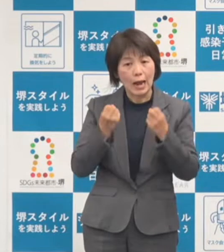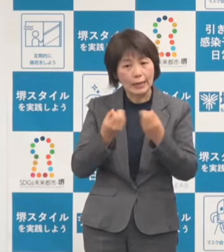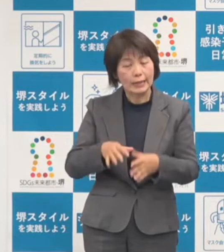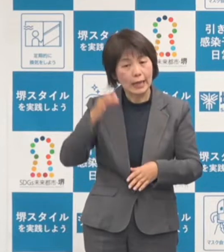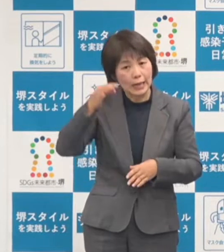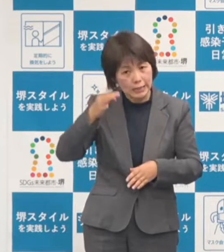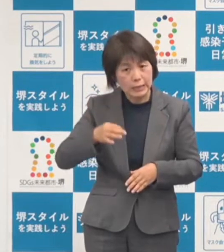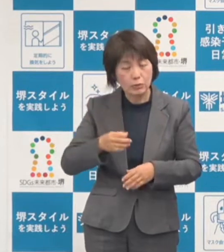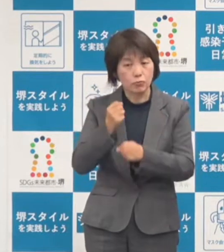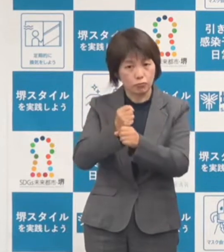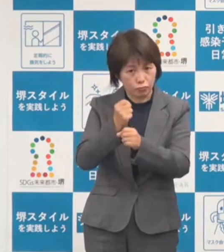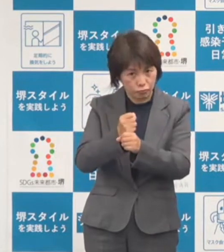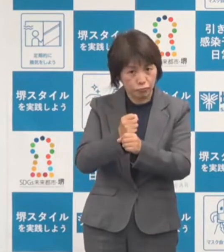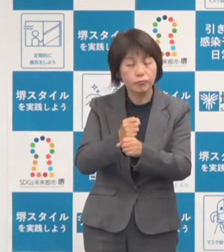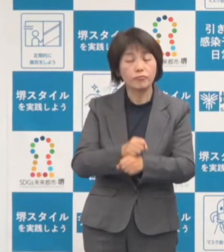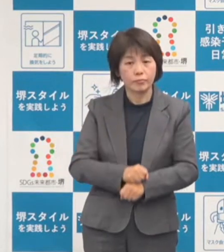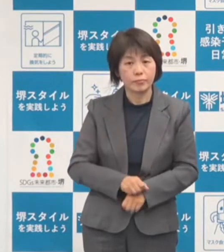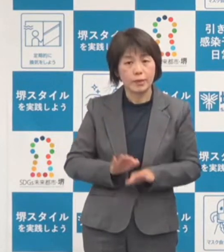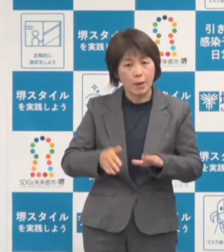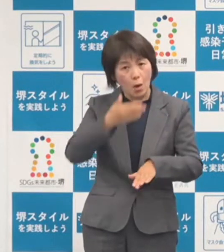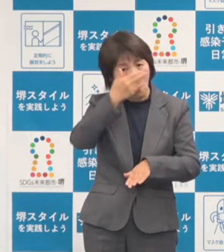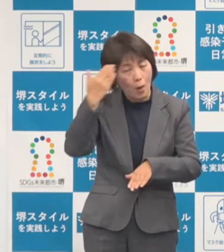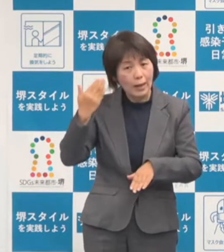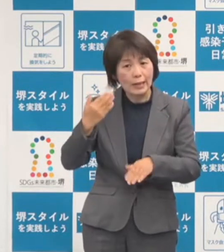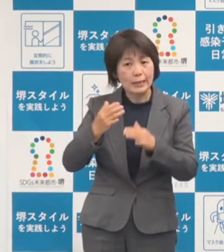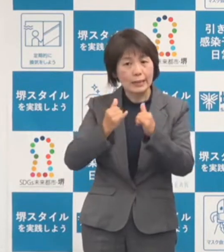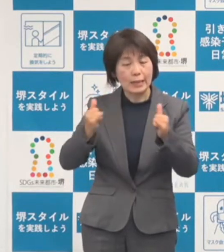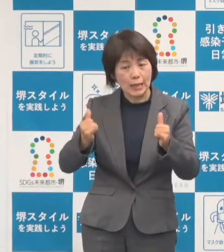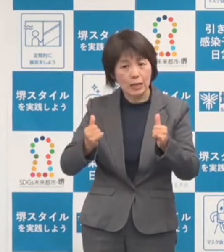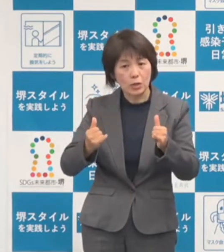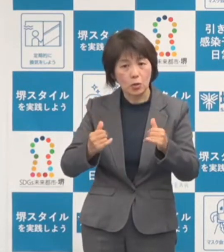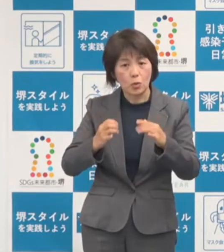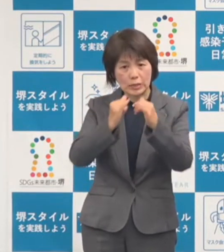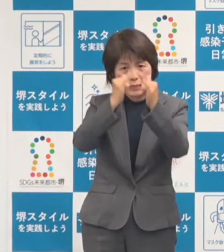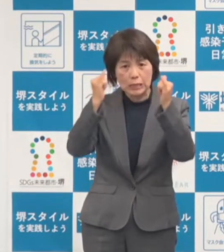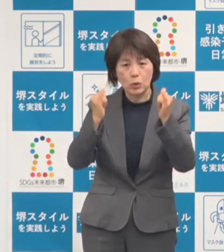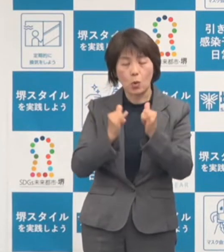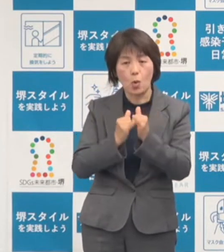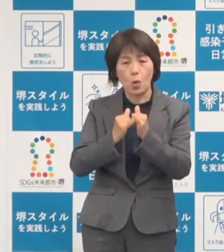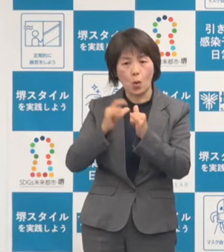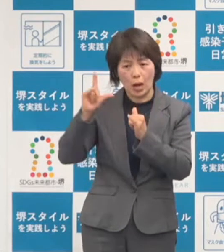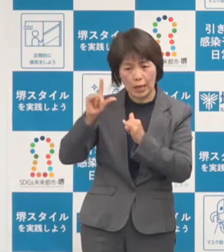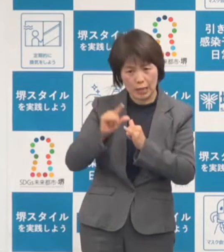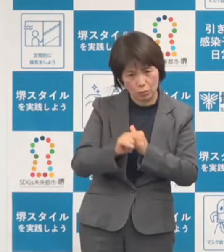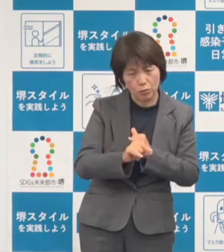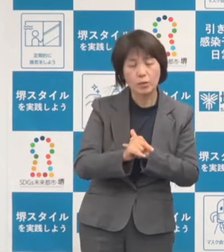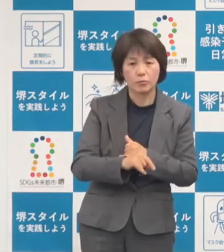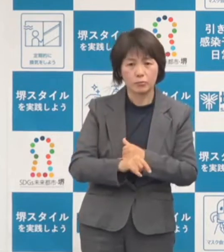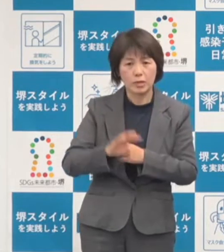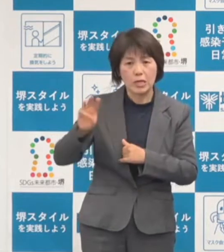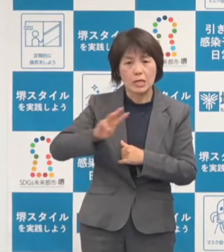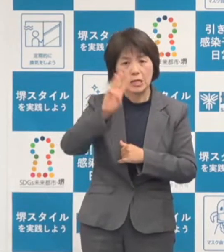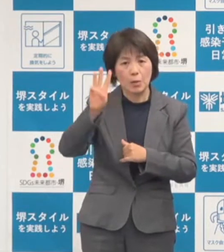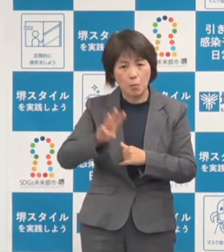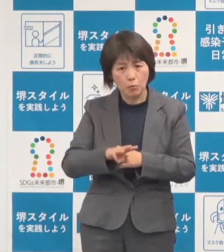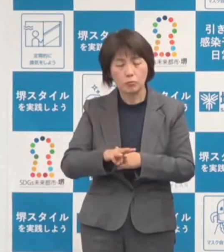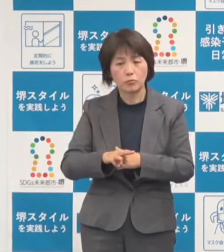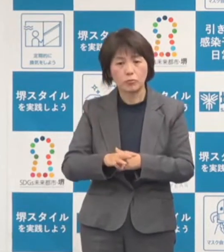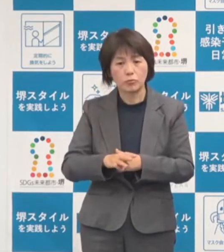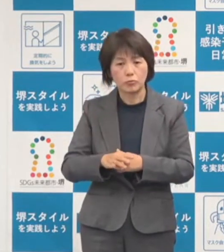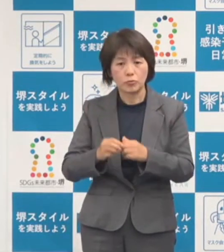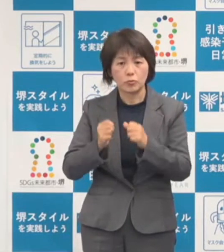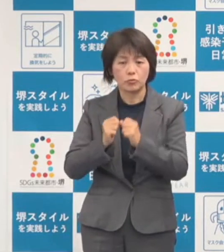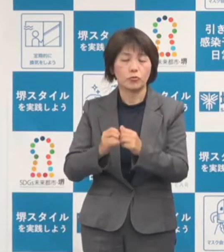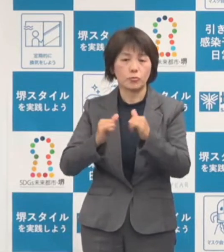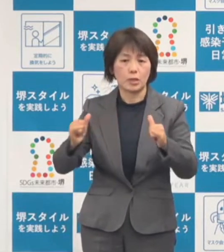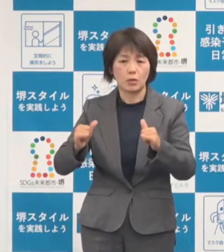としております。今若い世代の方の人口が減少しております。仙北ニュータウン高齢化がどんどん進んでおります